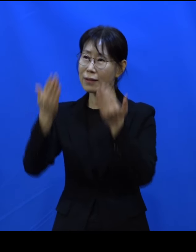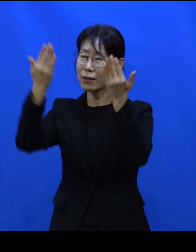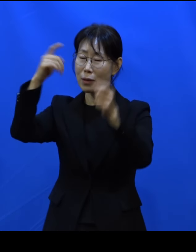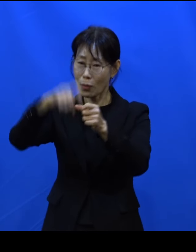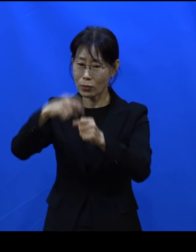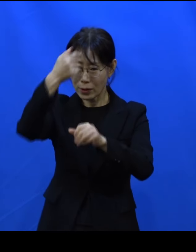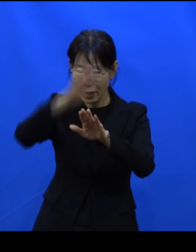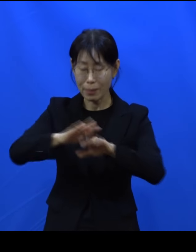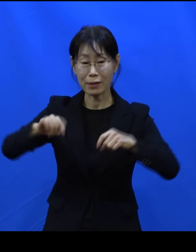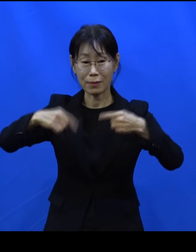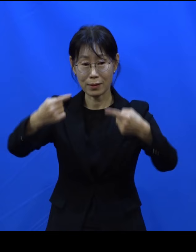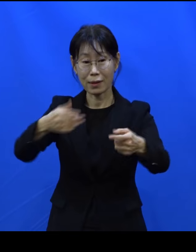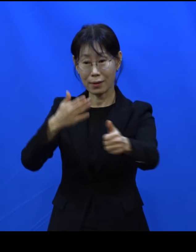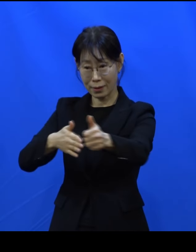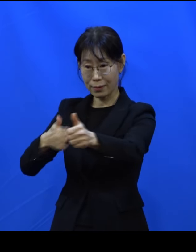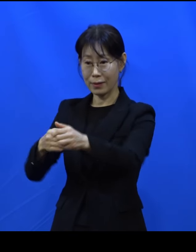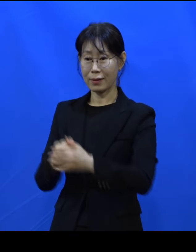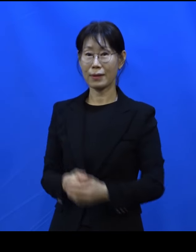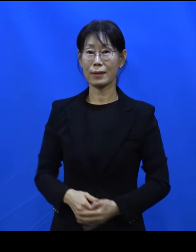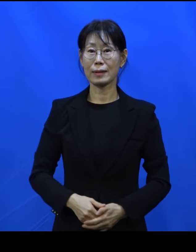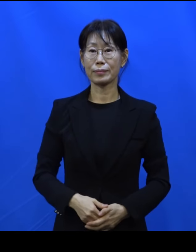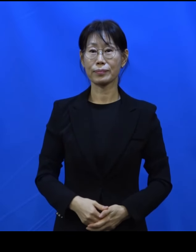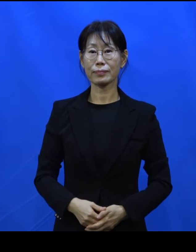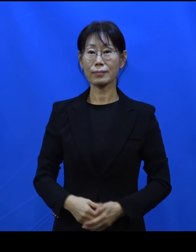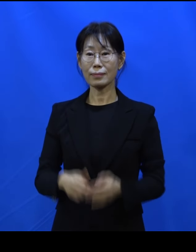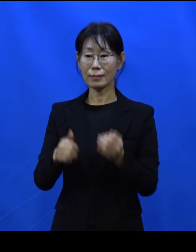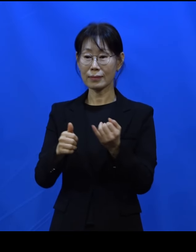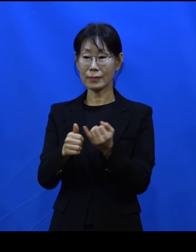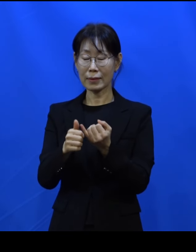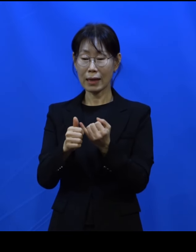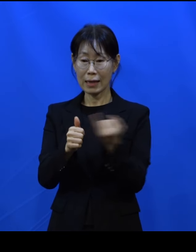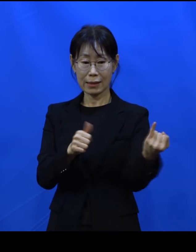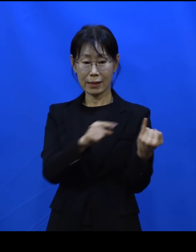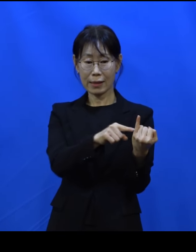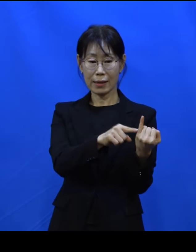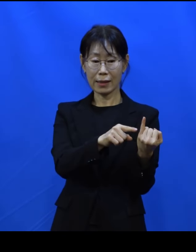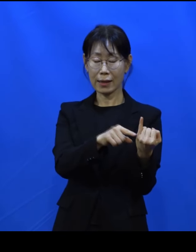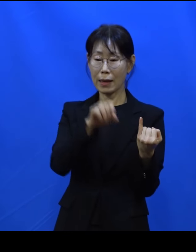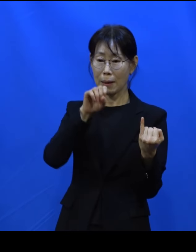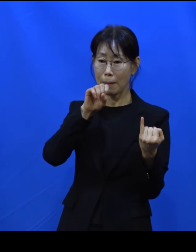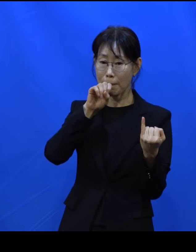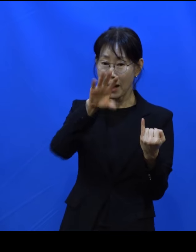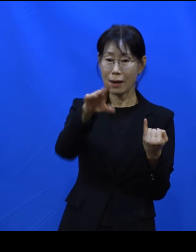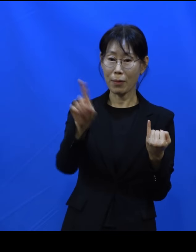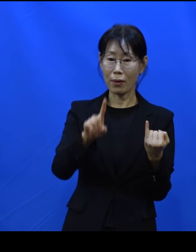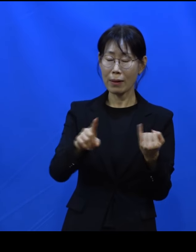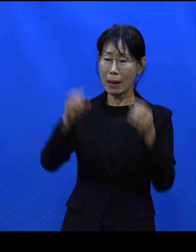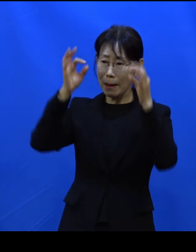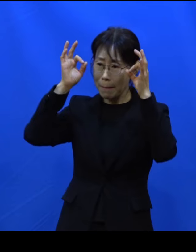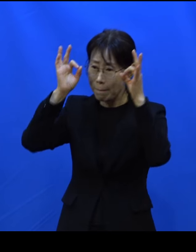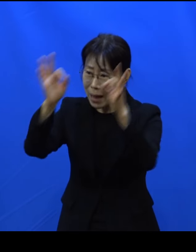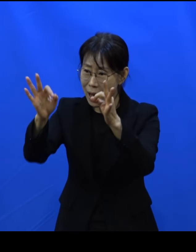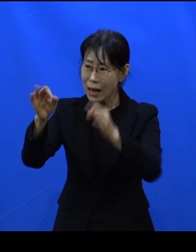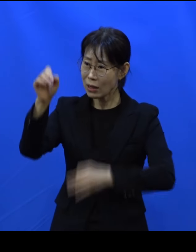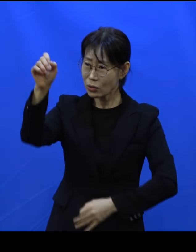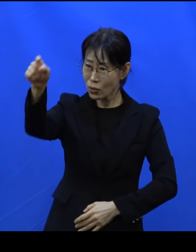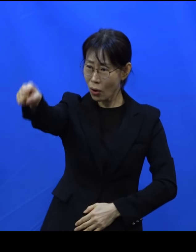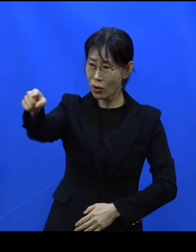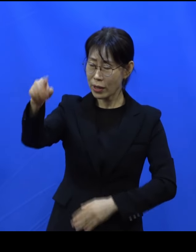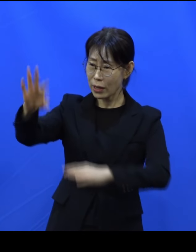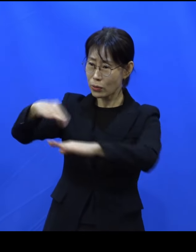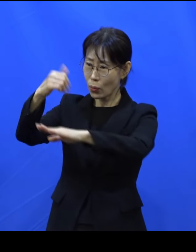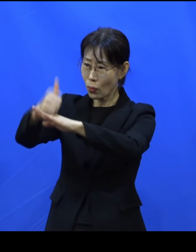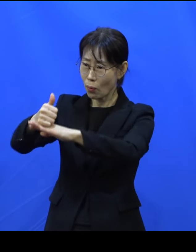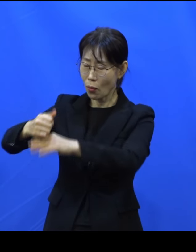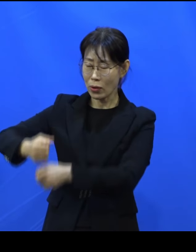자, 그녀가 말하는 이것은 굉장히 중요합니다. 볼지어다 솔로몬의 가마라. 시선을 지금 그리스도에게로